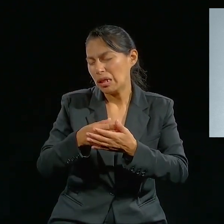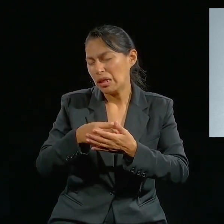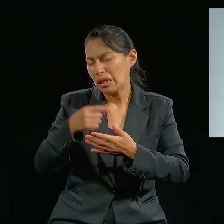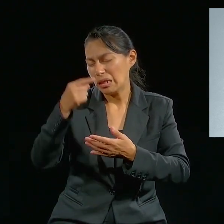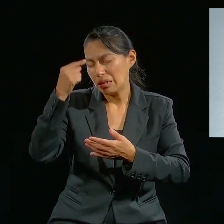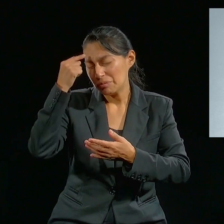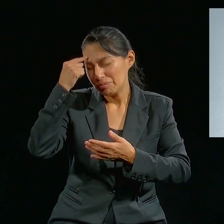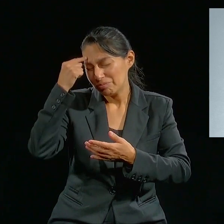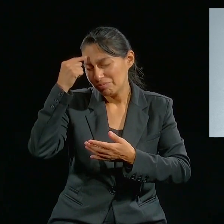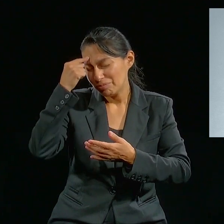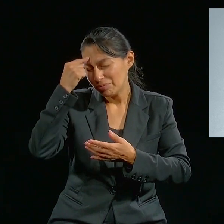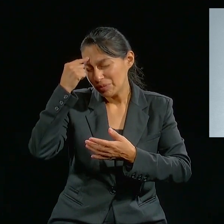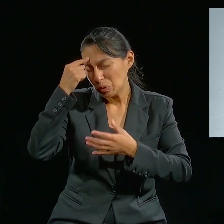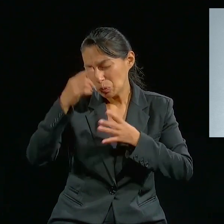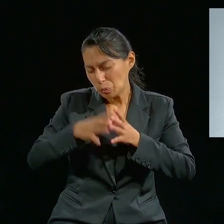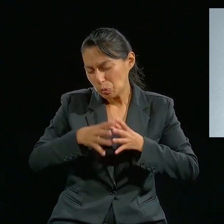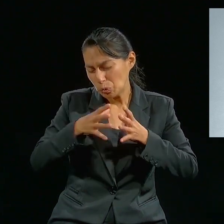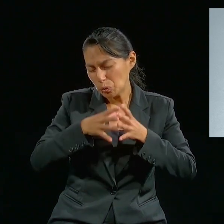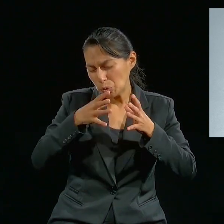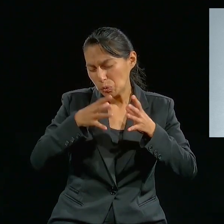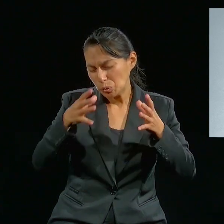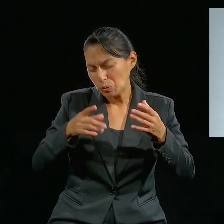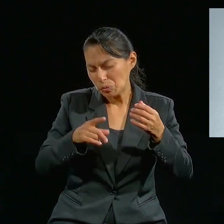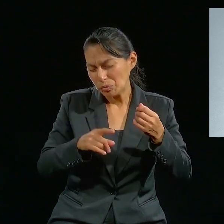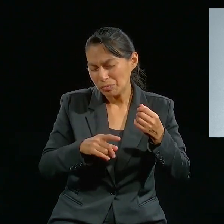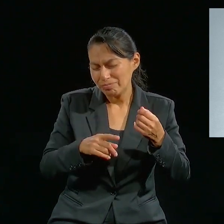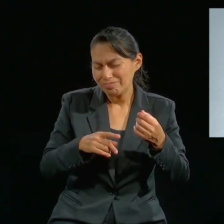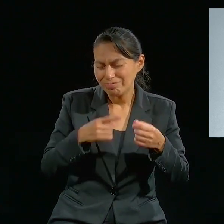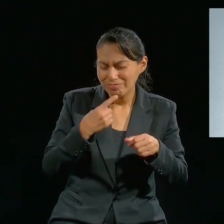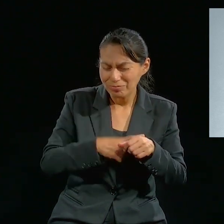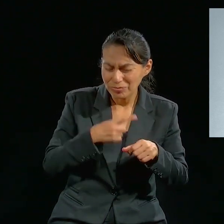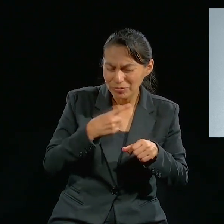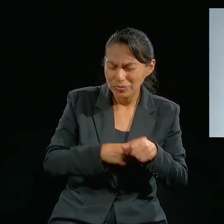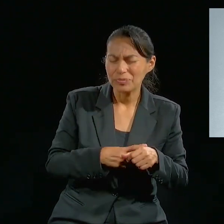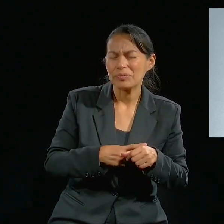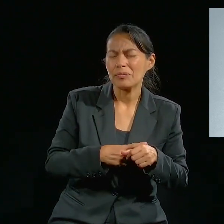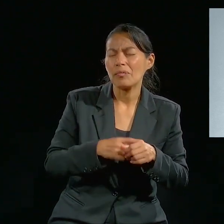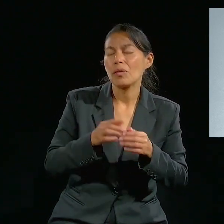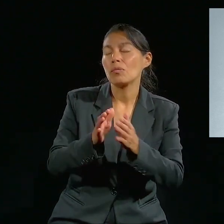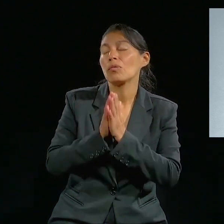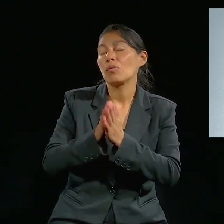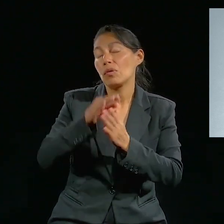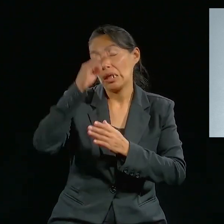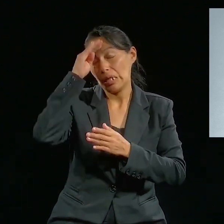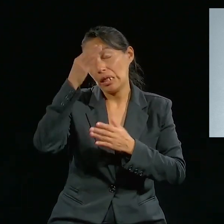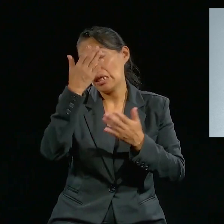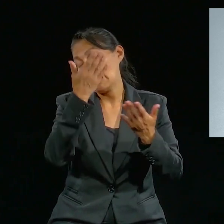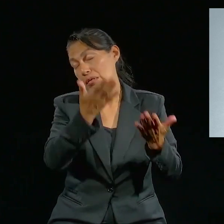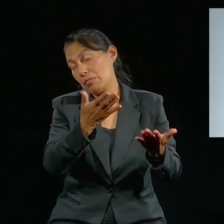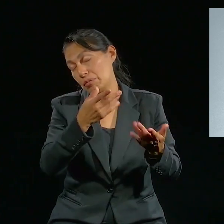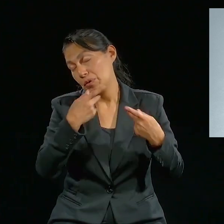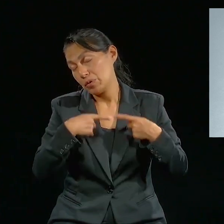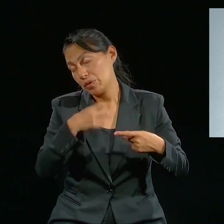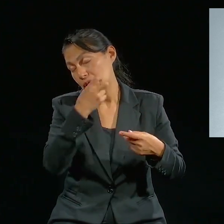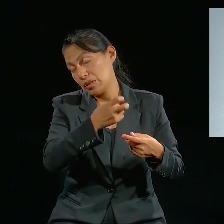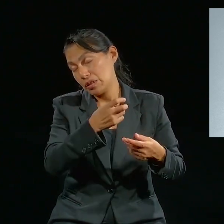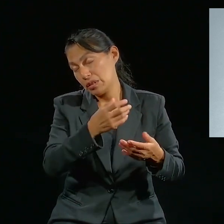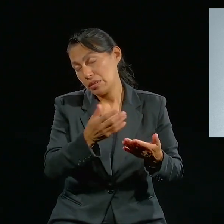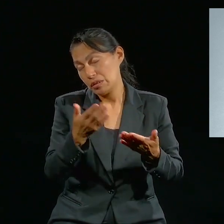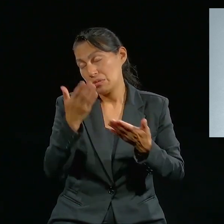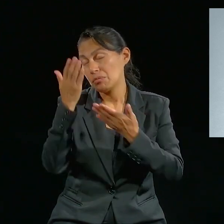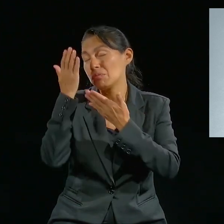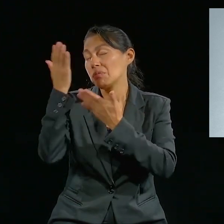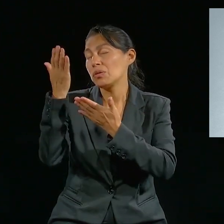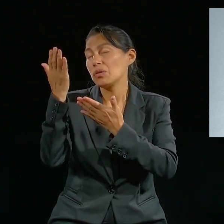esta noche padre de forma especial queremos pedirte por esas personas quizás padre hay una